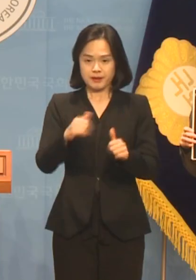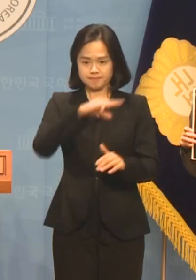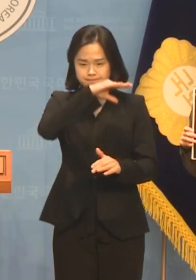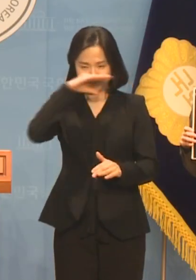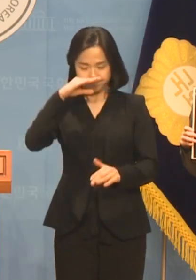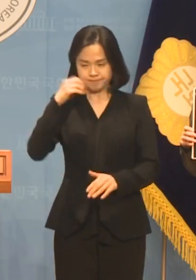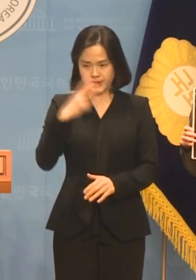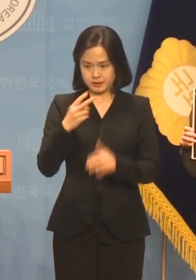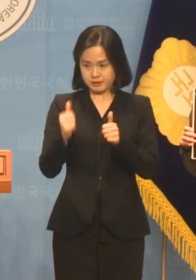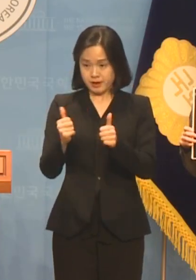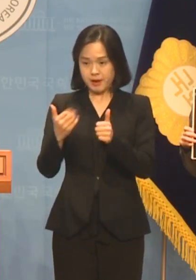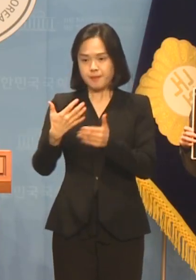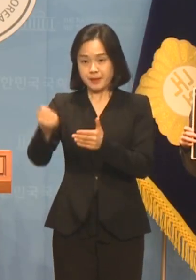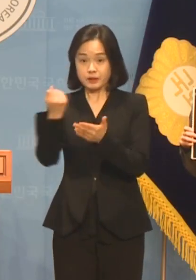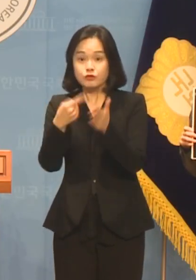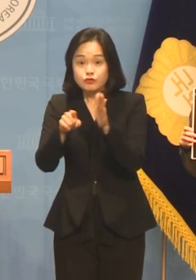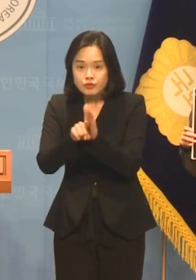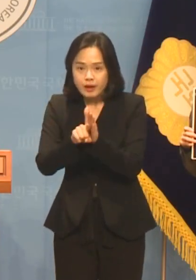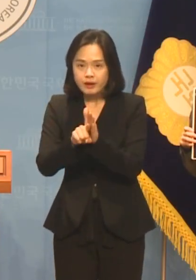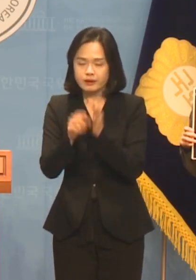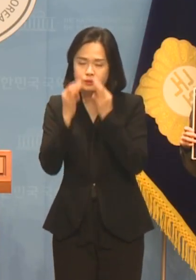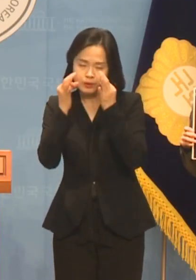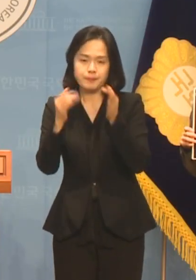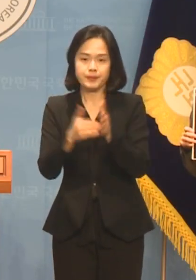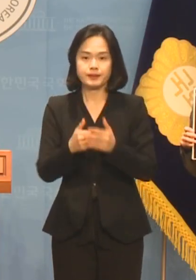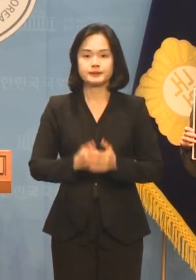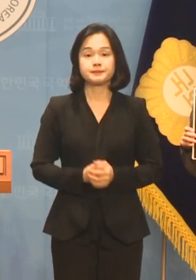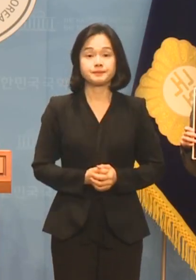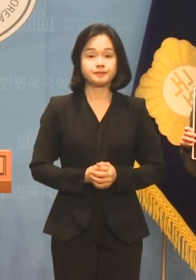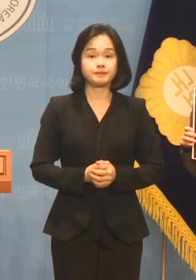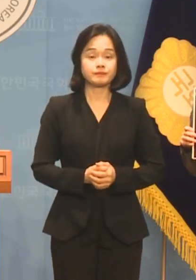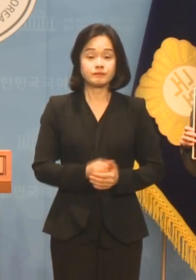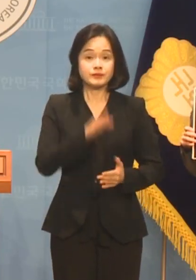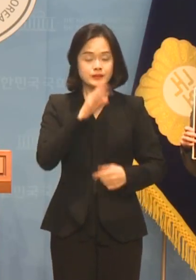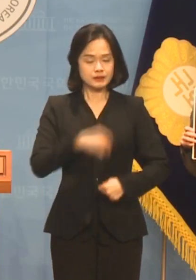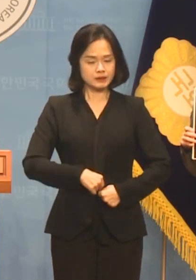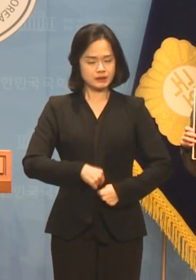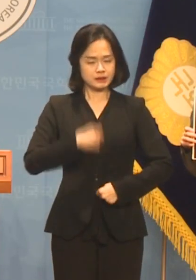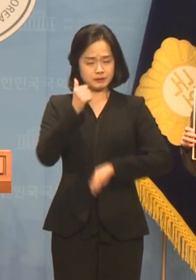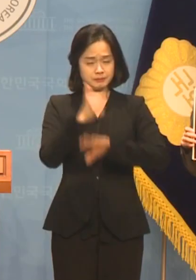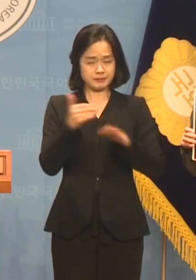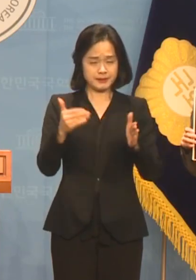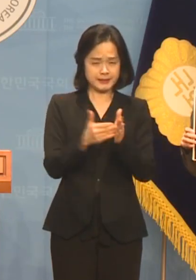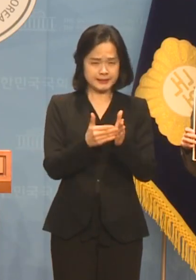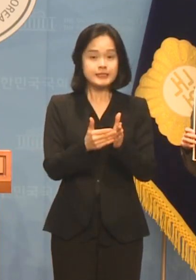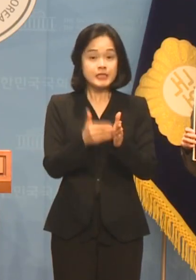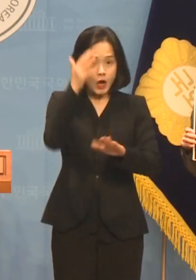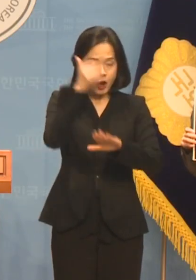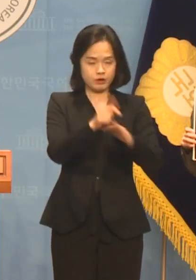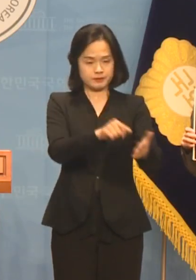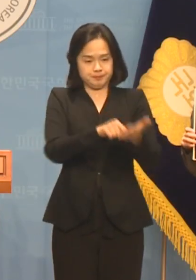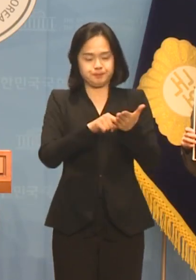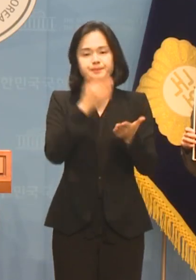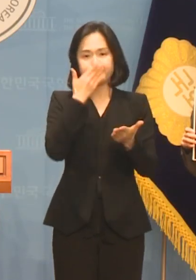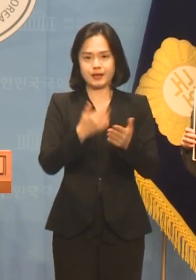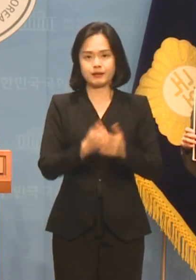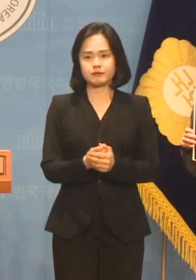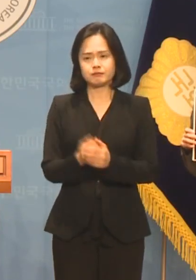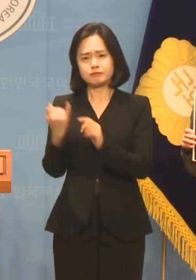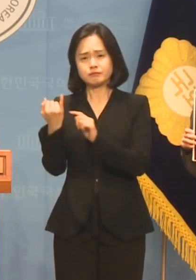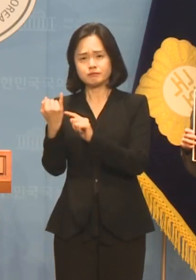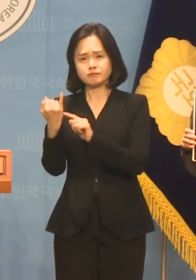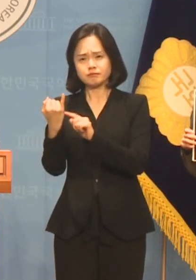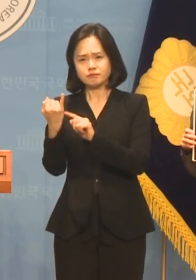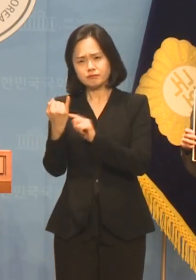읽어보도록 하겠습니다. 결국 진실은 밝혀집니다. 친부 살해 누명으로 24년 옥살이 했습니다. 이제